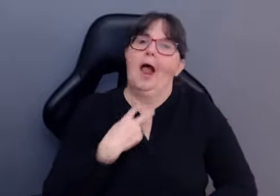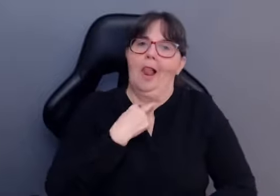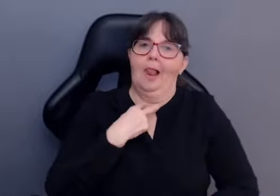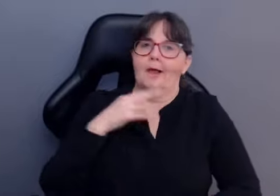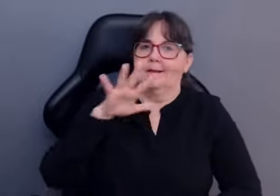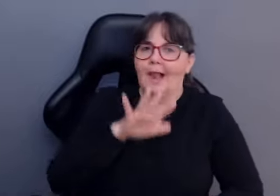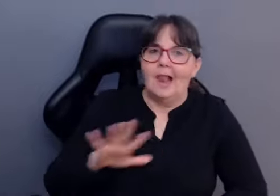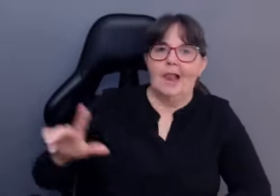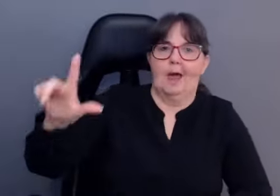Lanaudière.